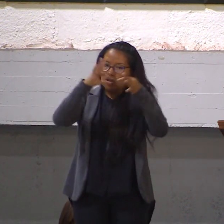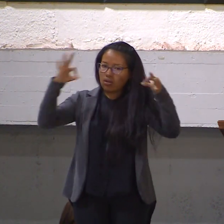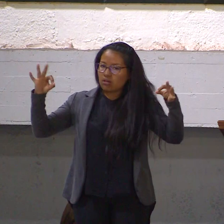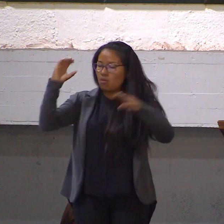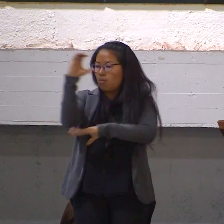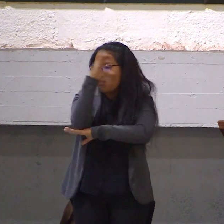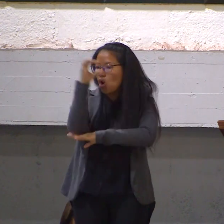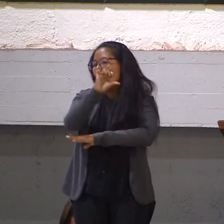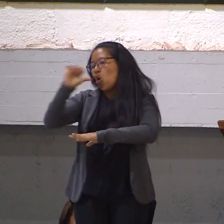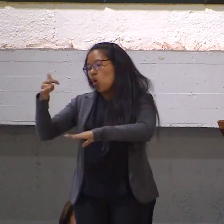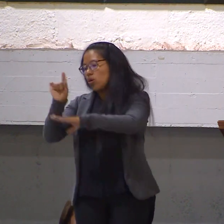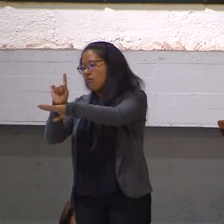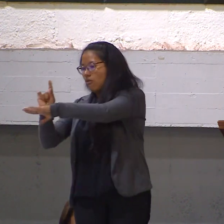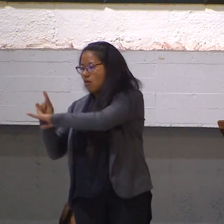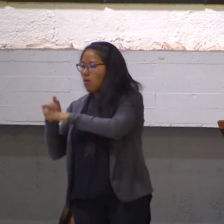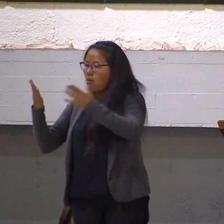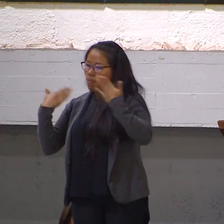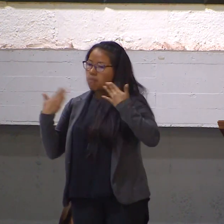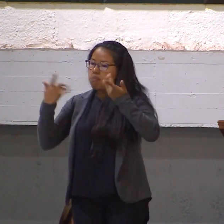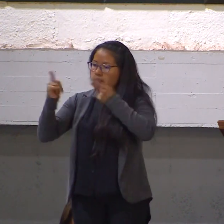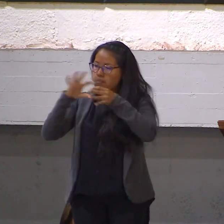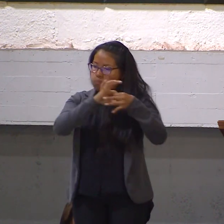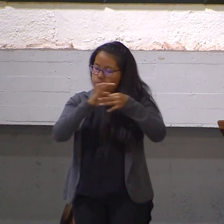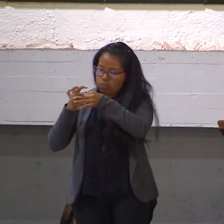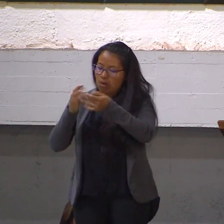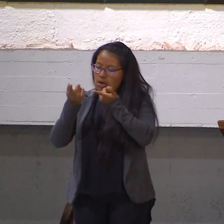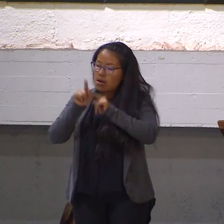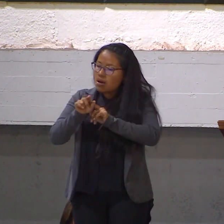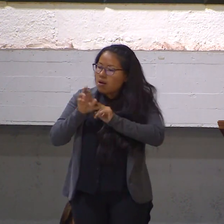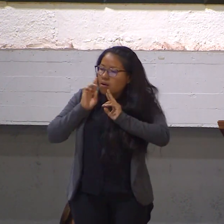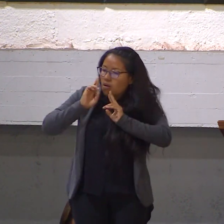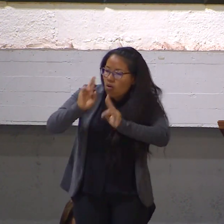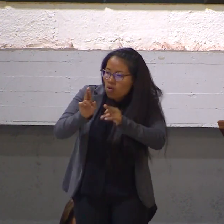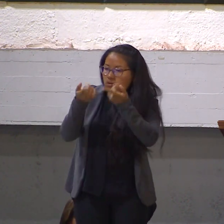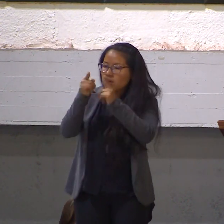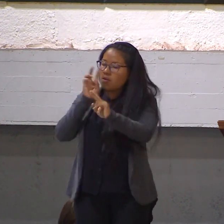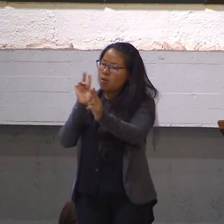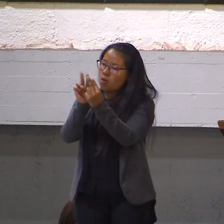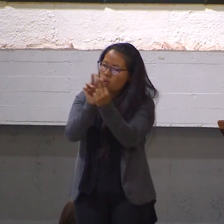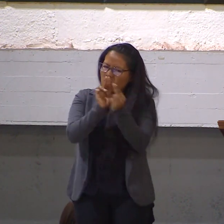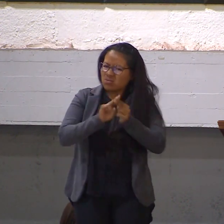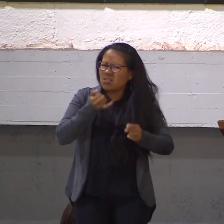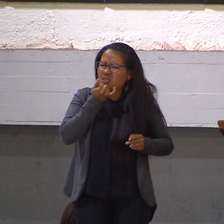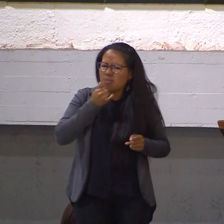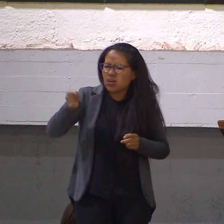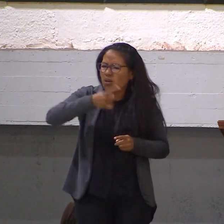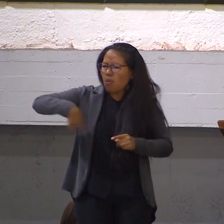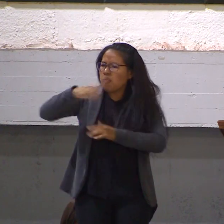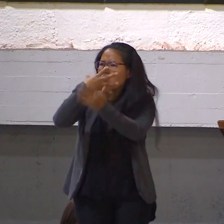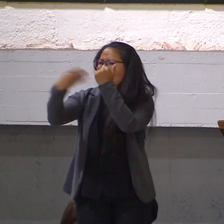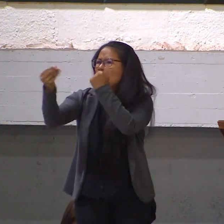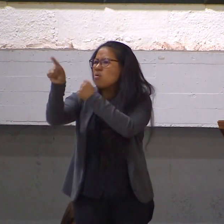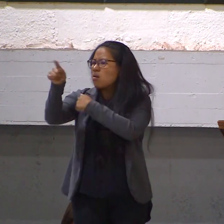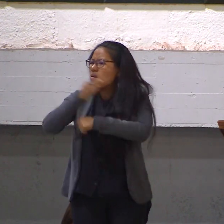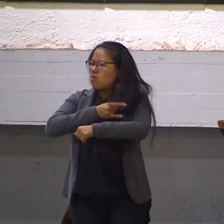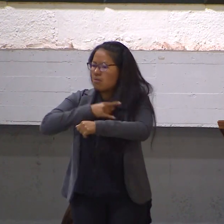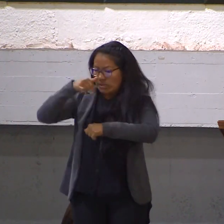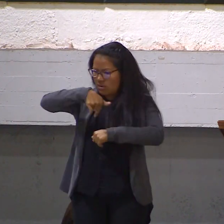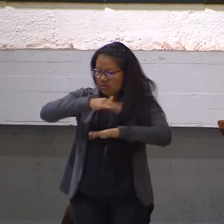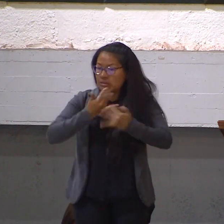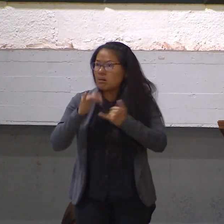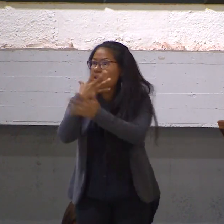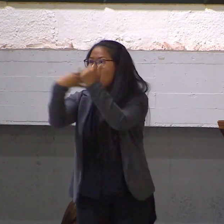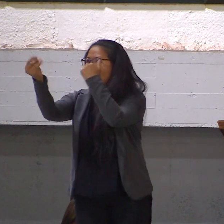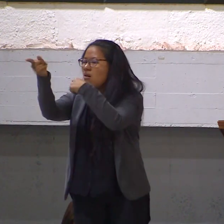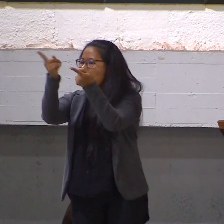otras facultades de educación física que nos reconozcamos y conozcamos realmente qué pasa al exterior de la universidad pedagógica